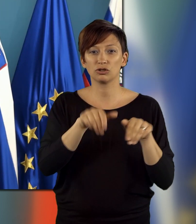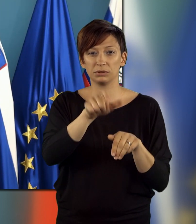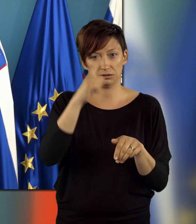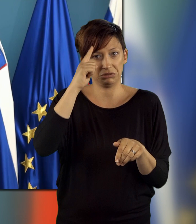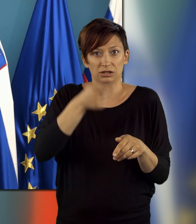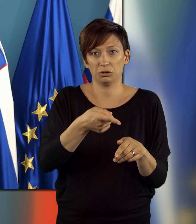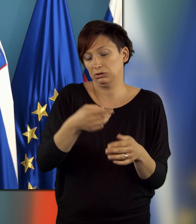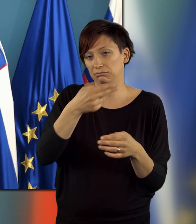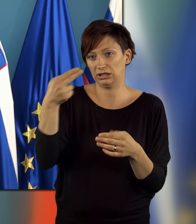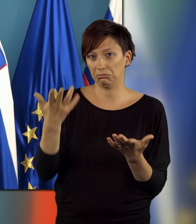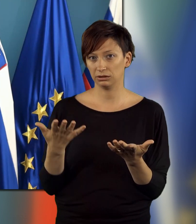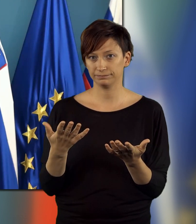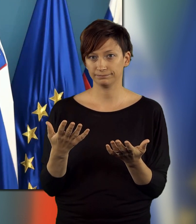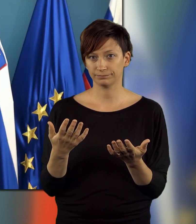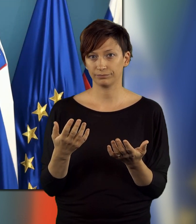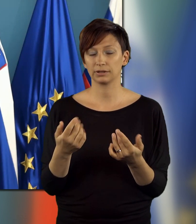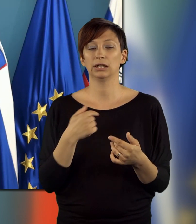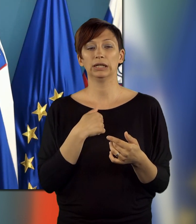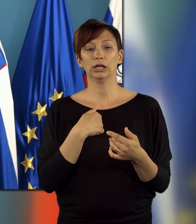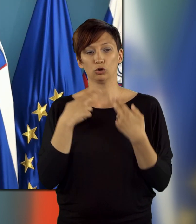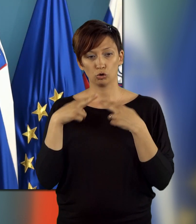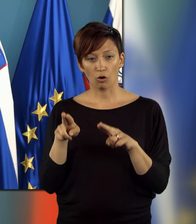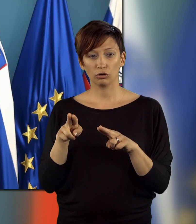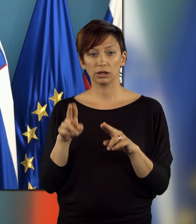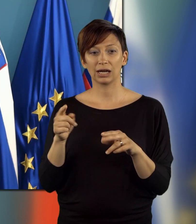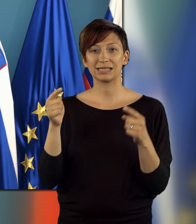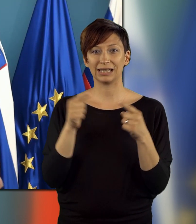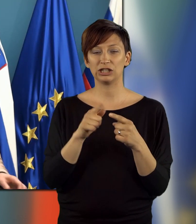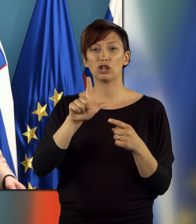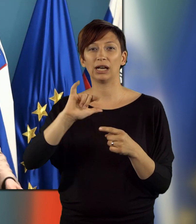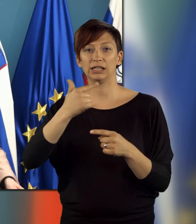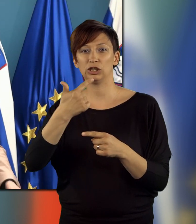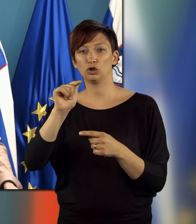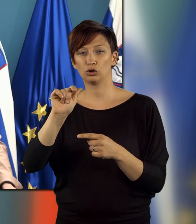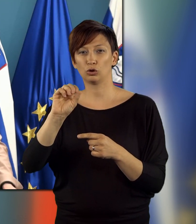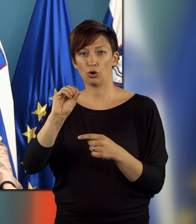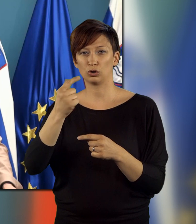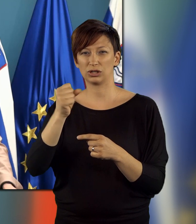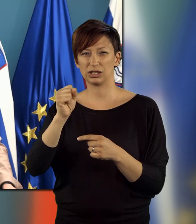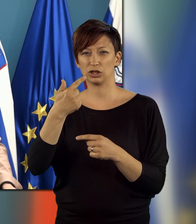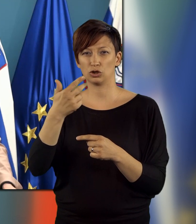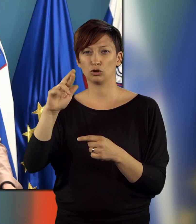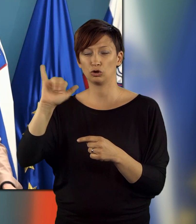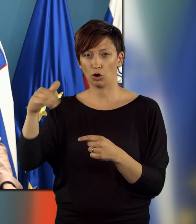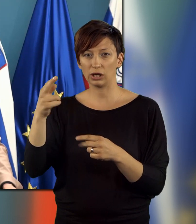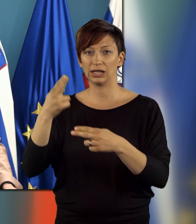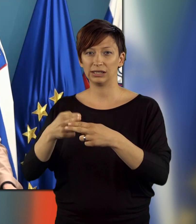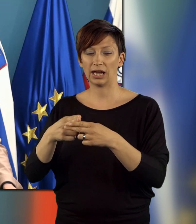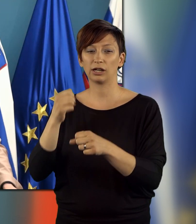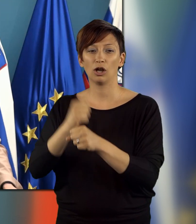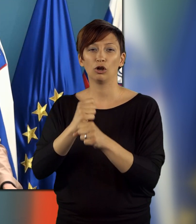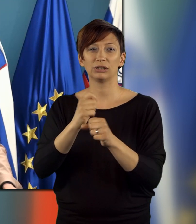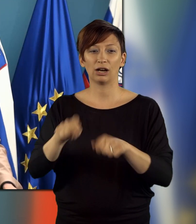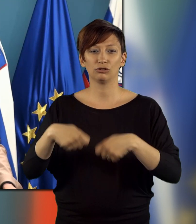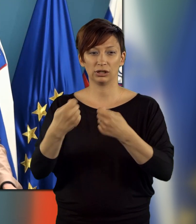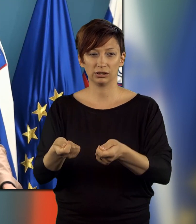o tem sploh mislite? No, kar se tiče Litostroja Jeklo, delodajalec, je